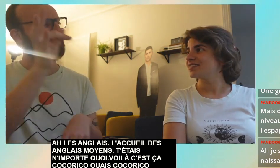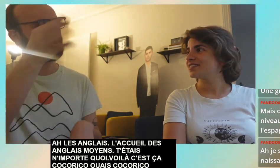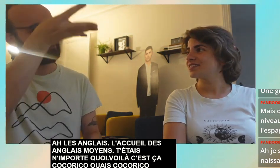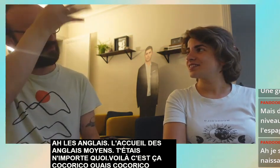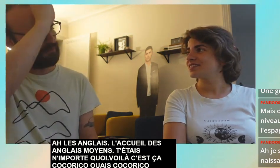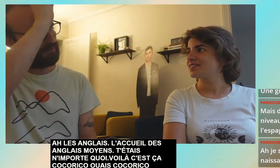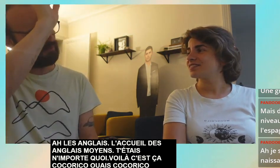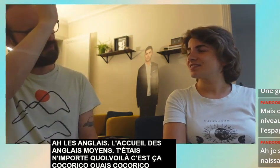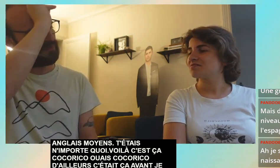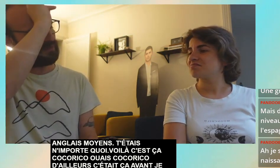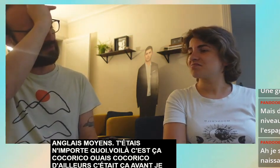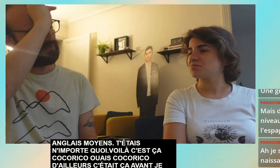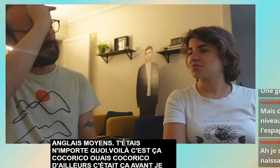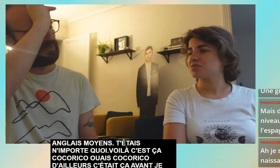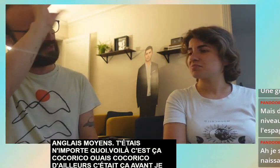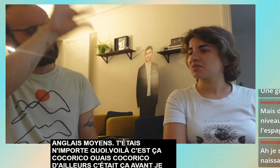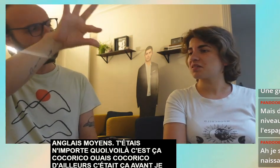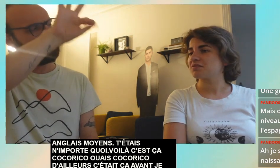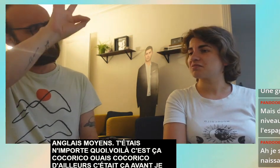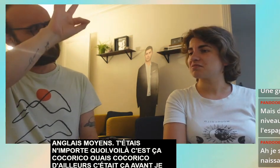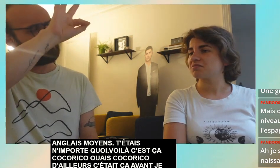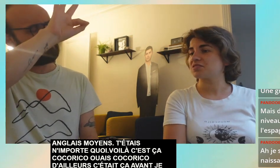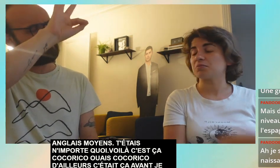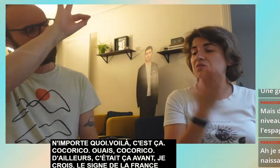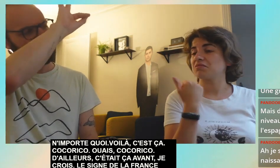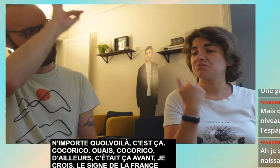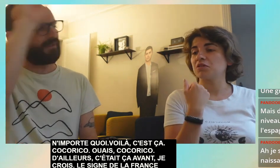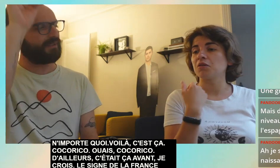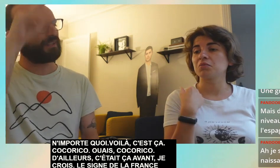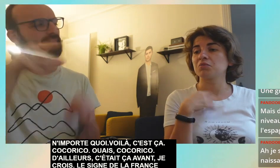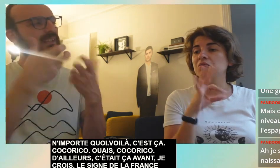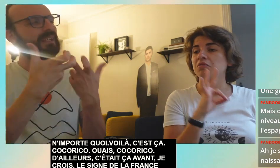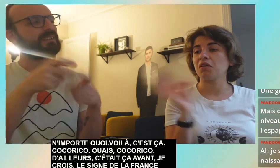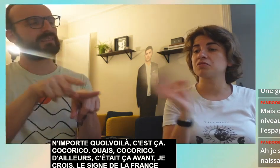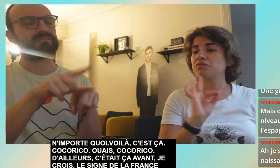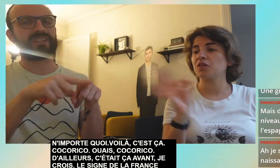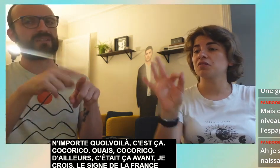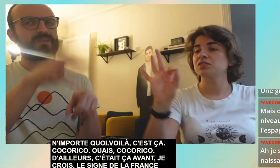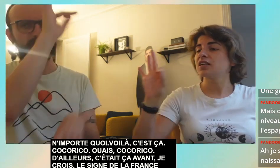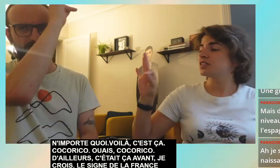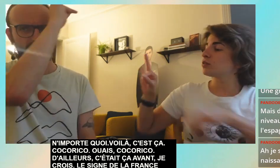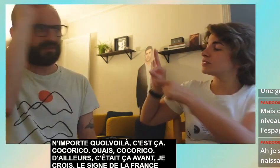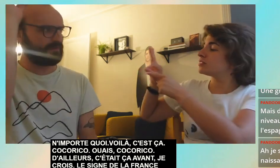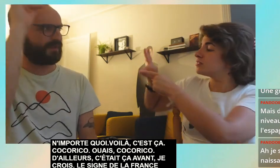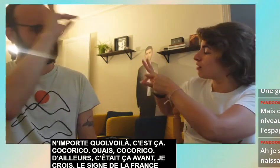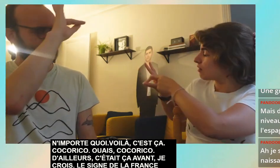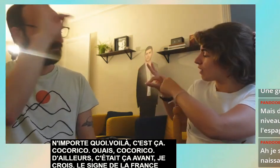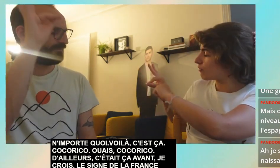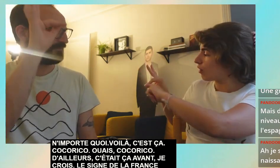France, Cocorico. Il y avait quelque chose, je crois. T'es aussi la